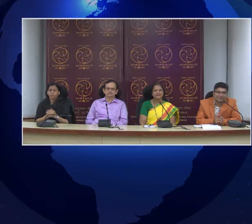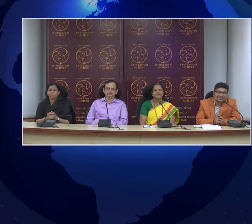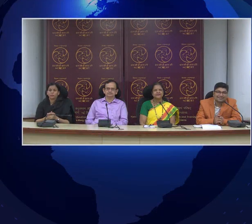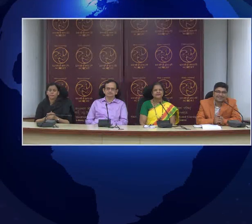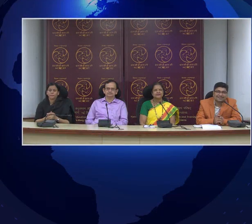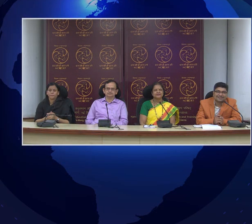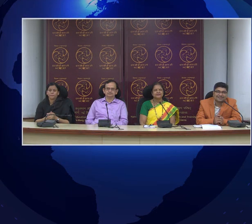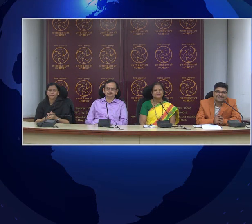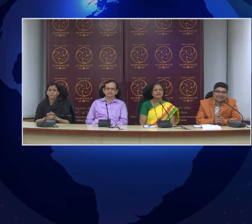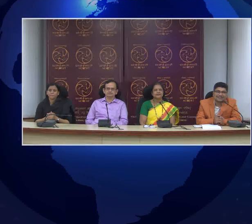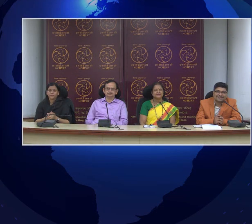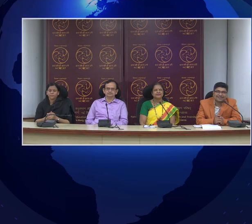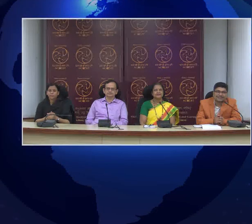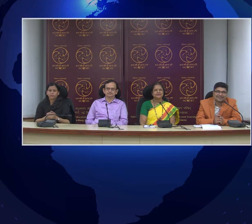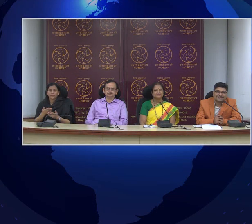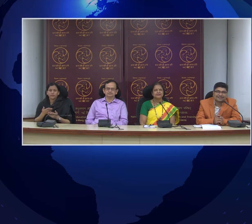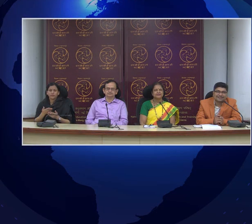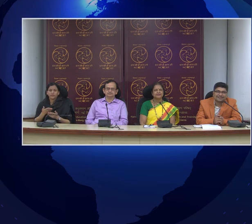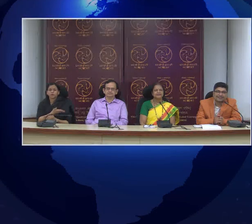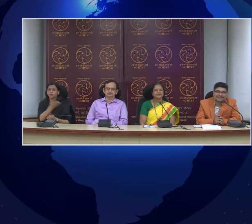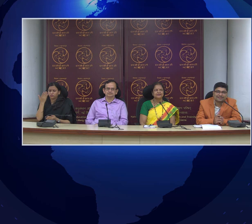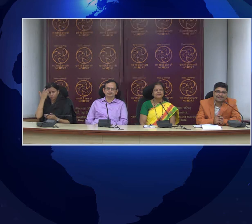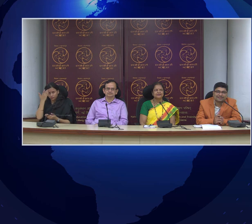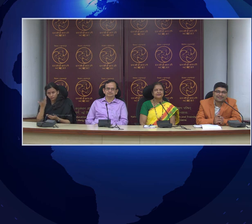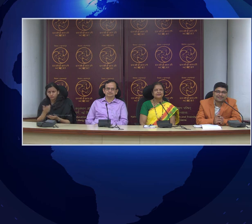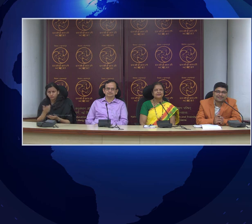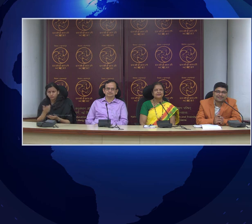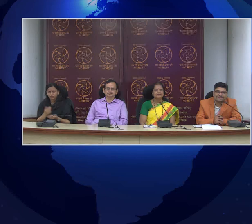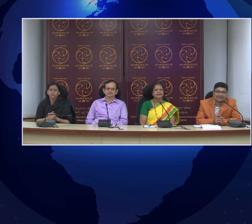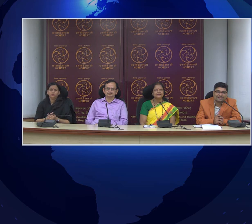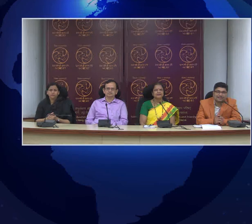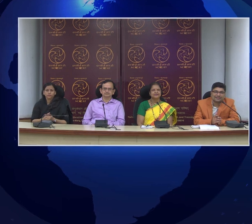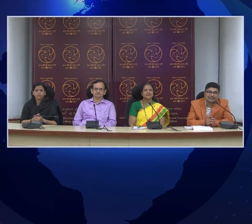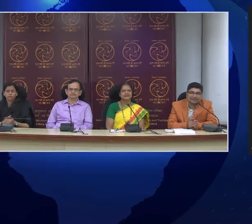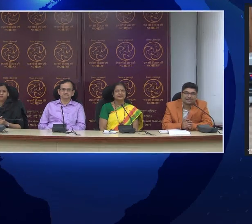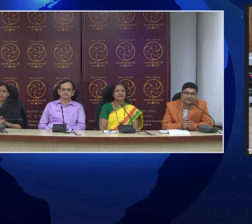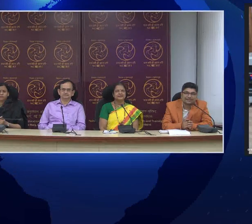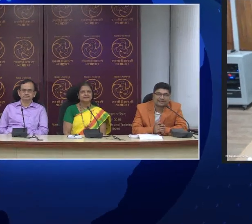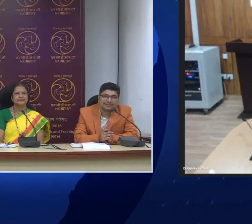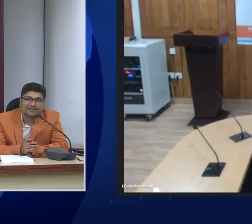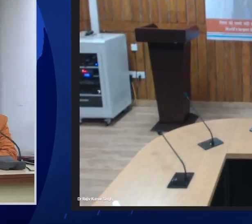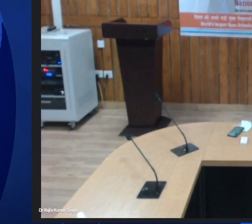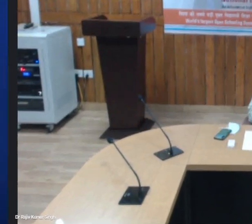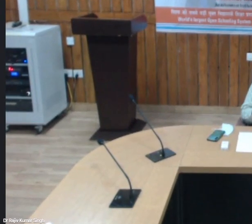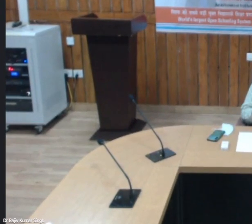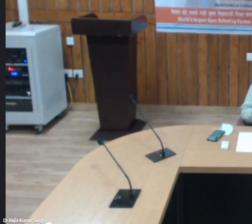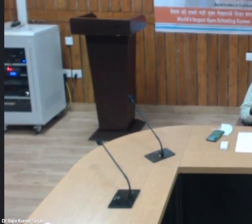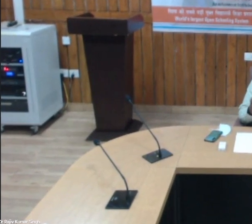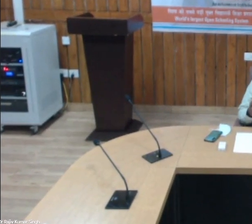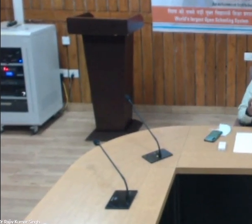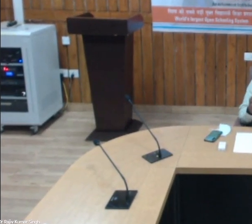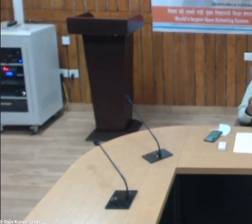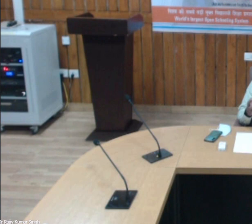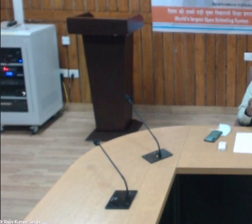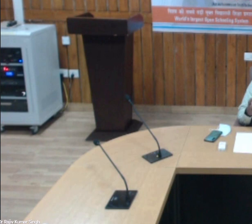राहुल जी, जैसा प्रबोध सर ने भी बताया और भारती मैम ने बहुत अच्छे ढंग से हम सबको समझाया है, बताया है। देखिए, तीन